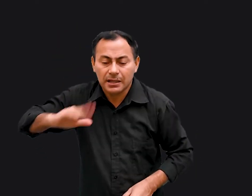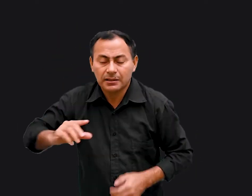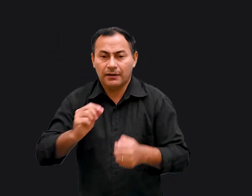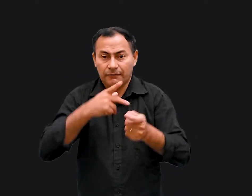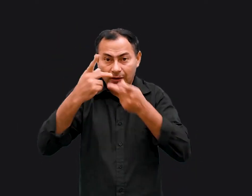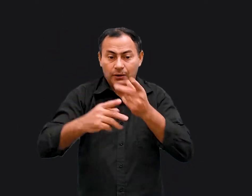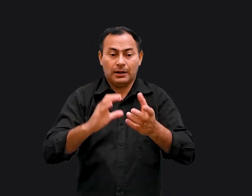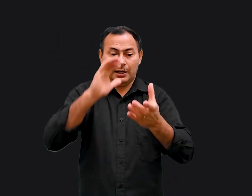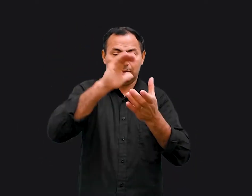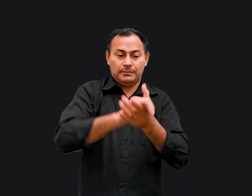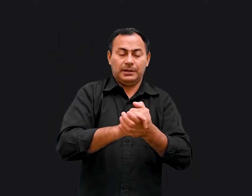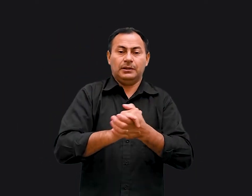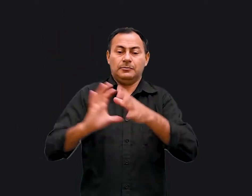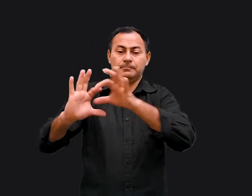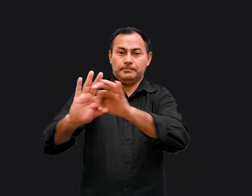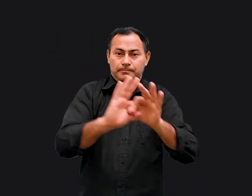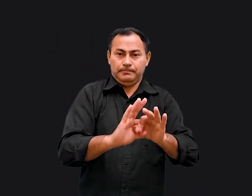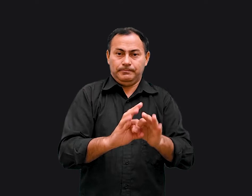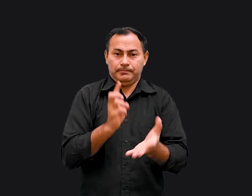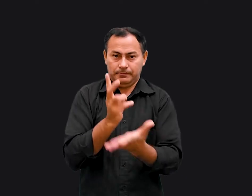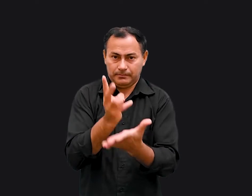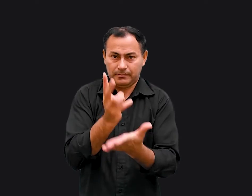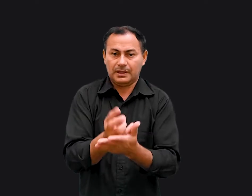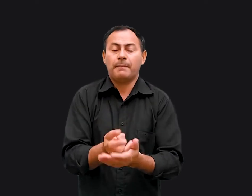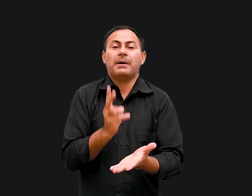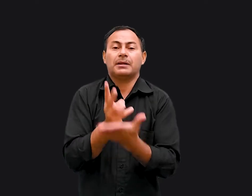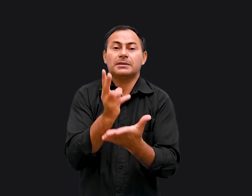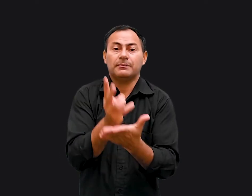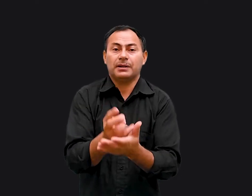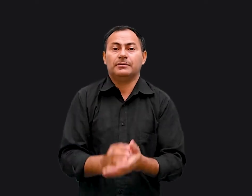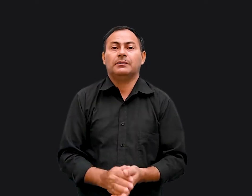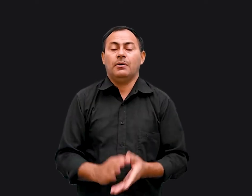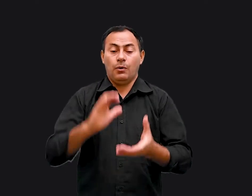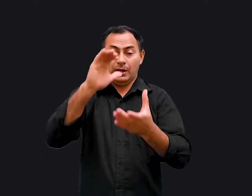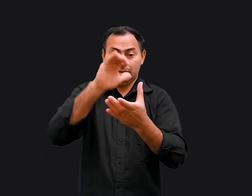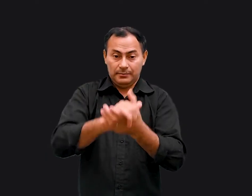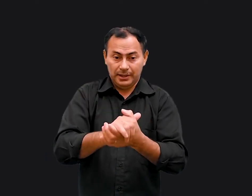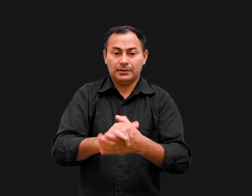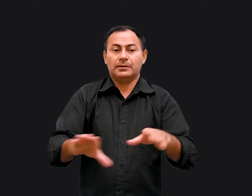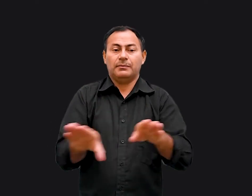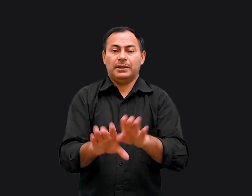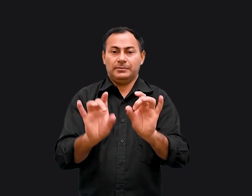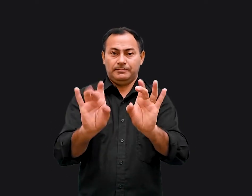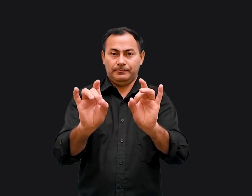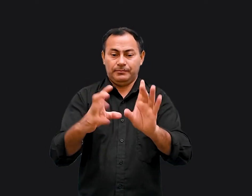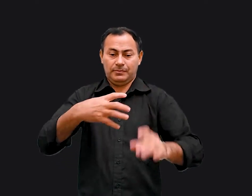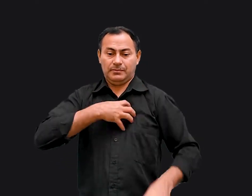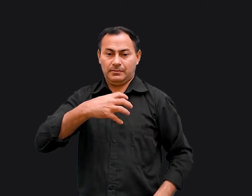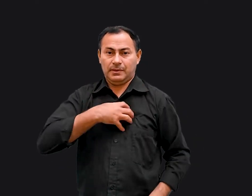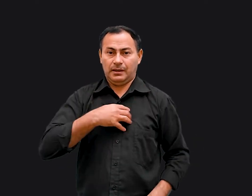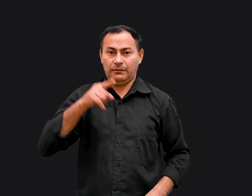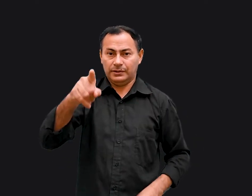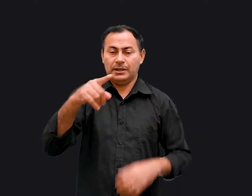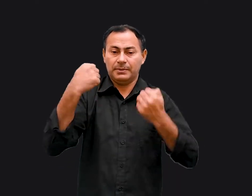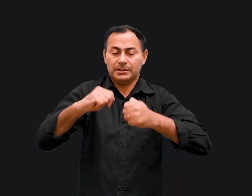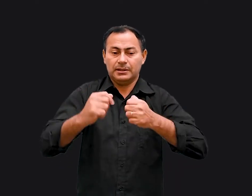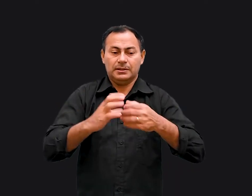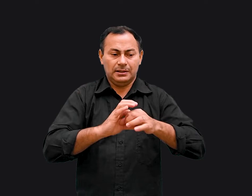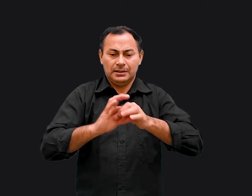que o casamento é um laço permanente. É para sempre. O casamento é também exclusivo no sentido de que você deve abrir mão dos outros